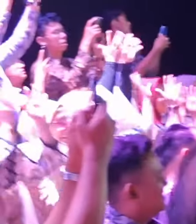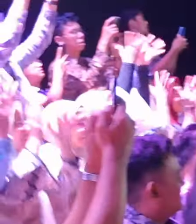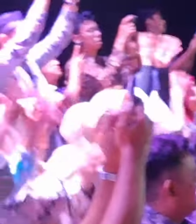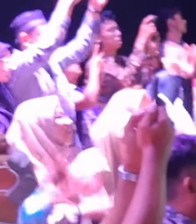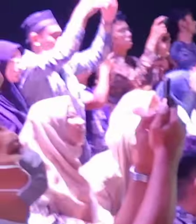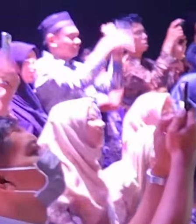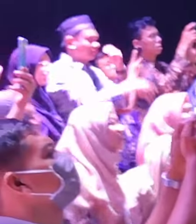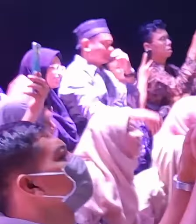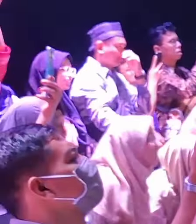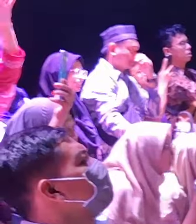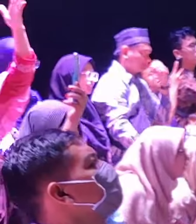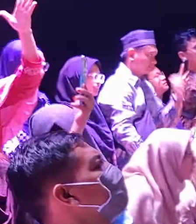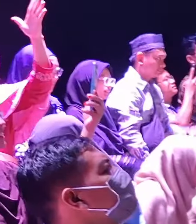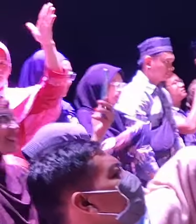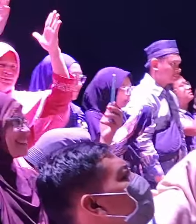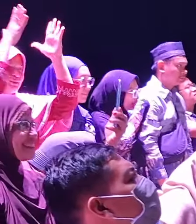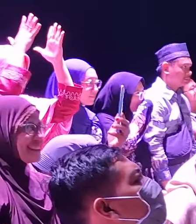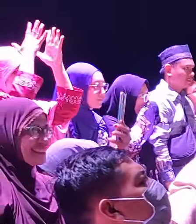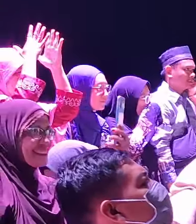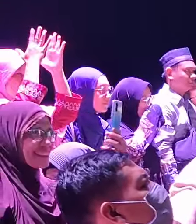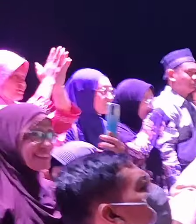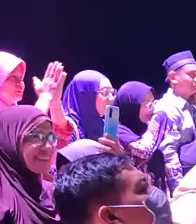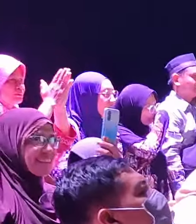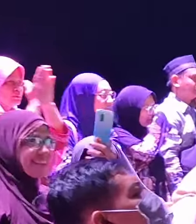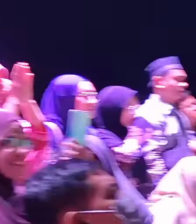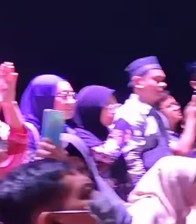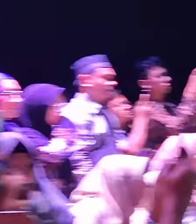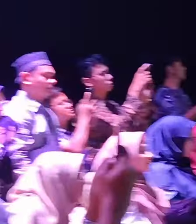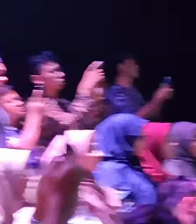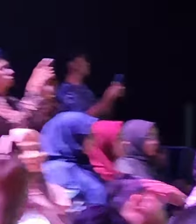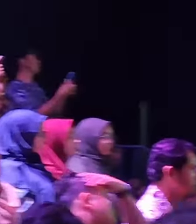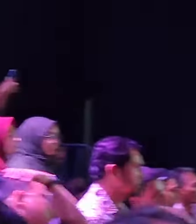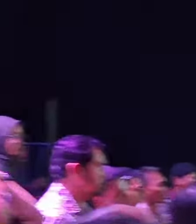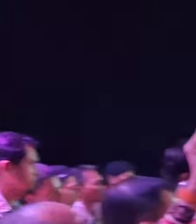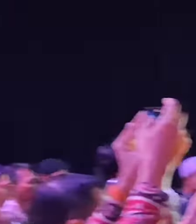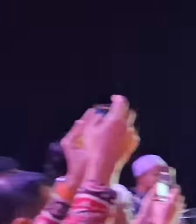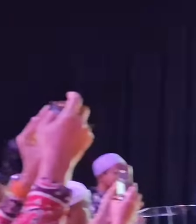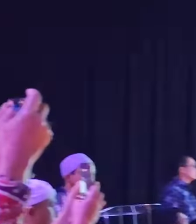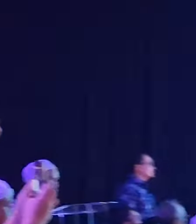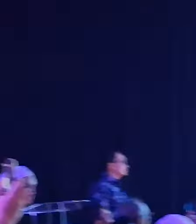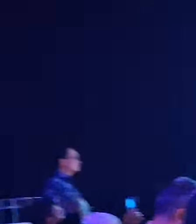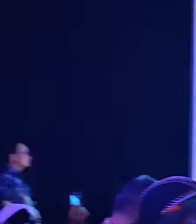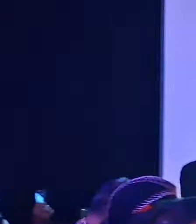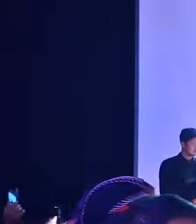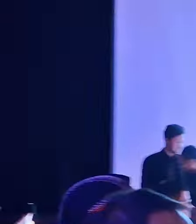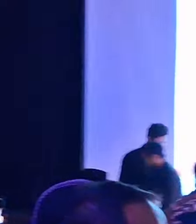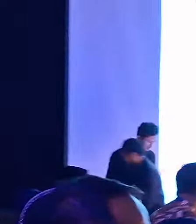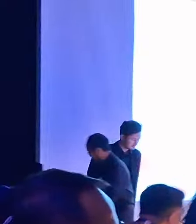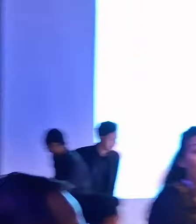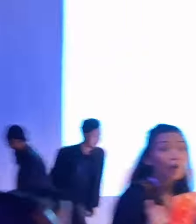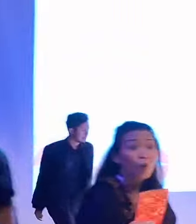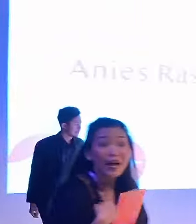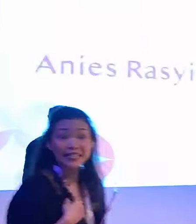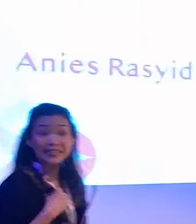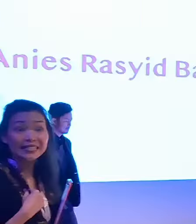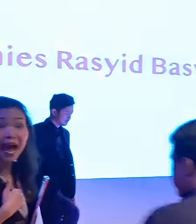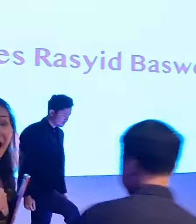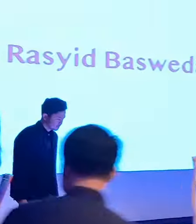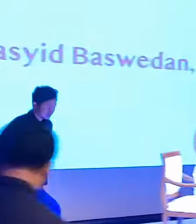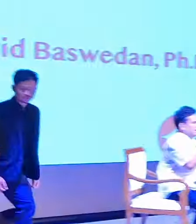Baswedan, yang saya mungkin tidak perlu mengenalkan karena Anda mungkin lebih kenal daripada saya dengan beliau.